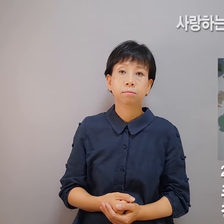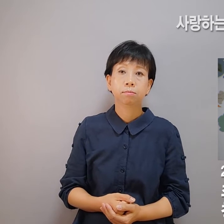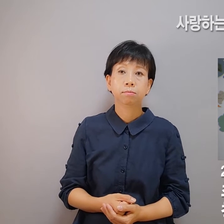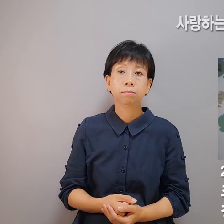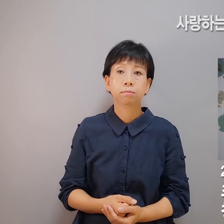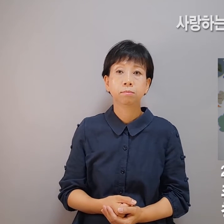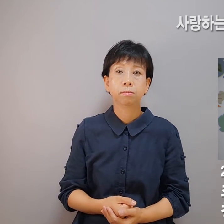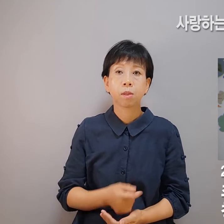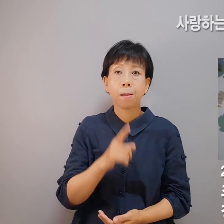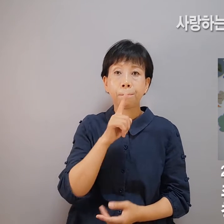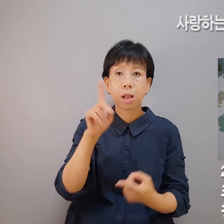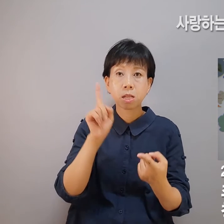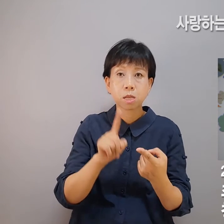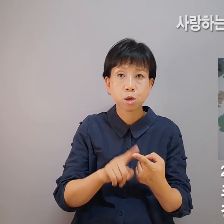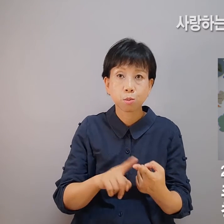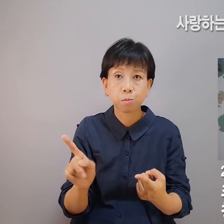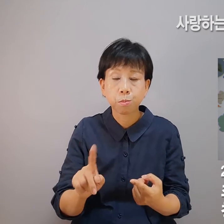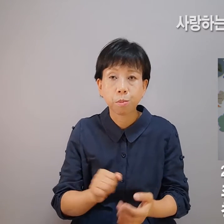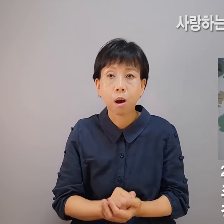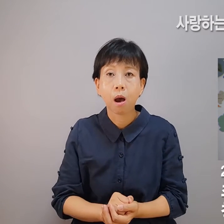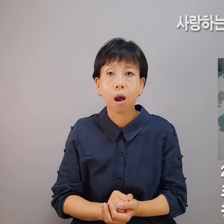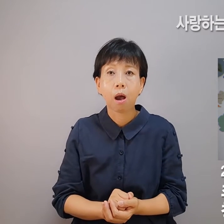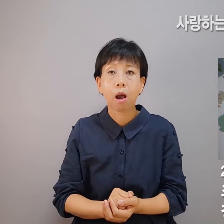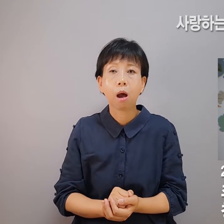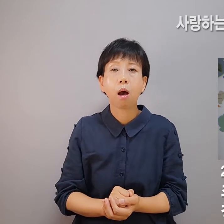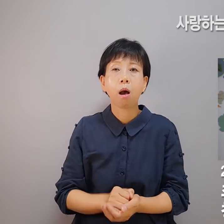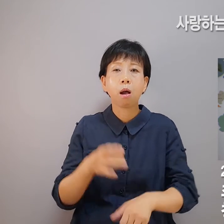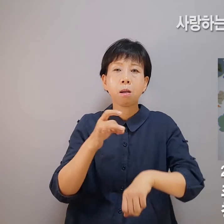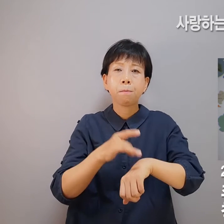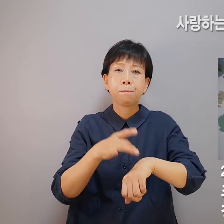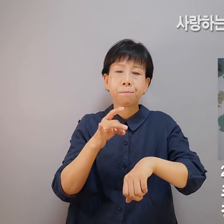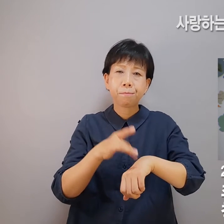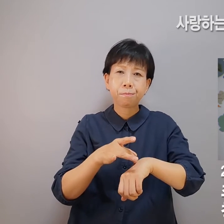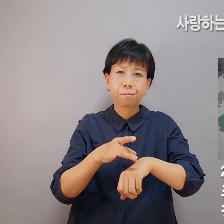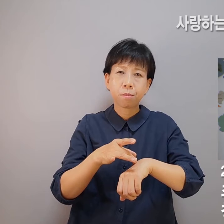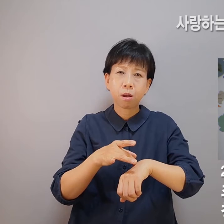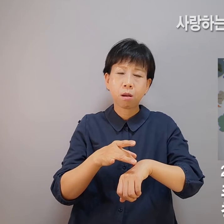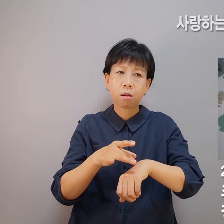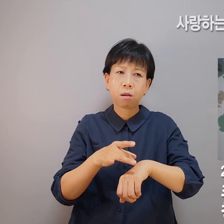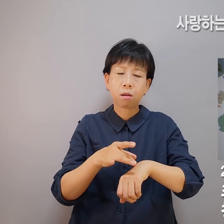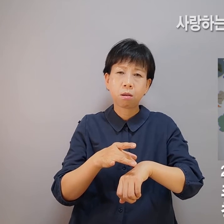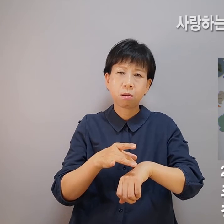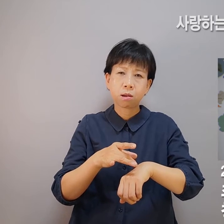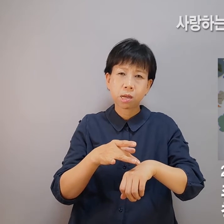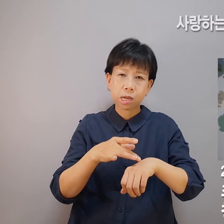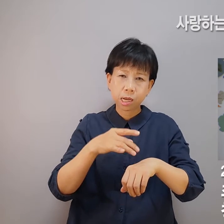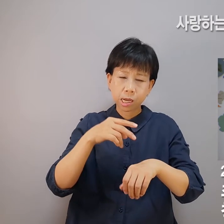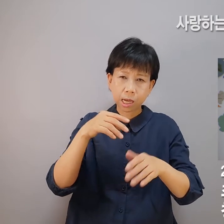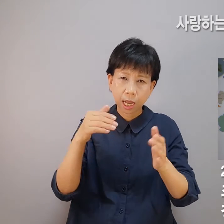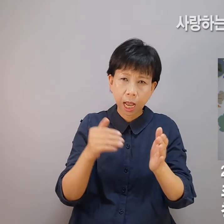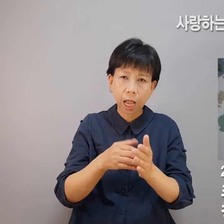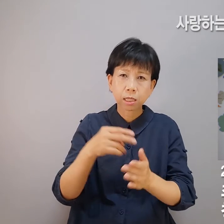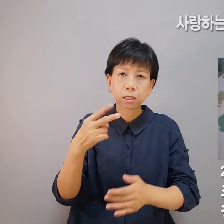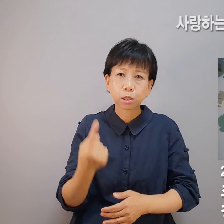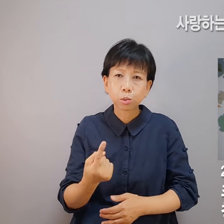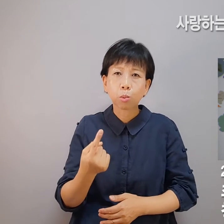말 그대로 뼛속까지 그리스도인이었습니다. 하지만 그에게 고통이